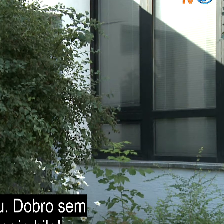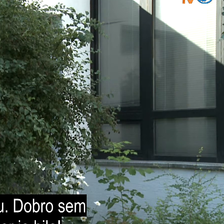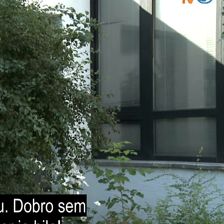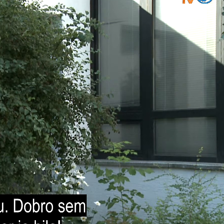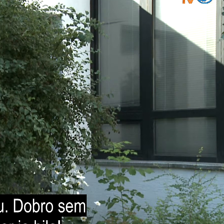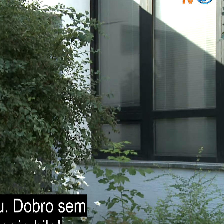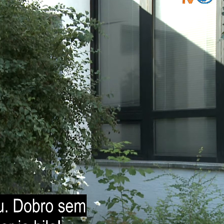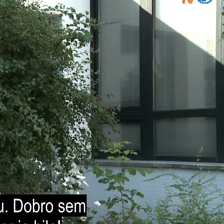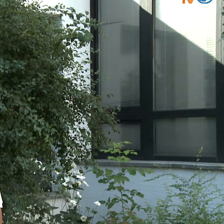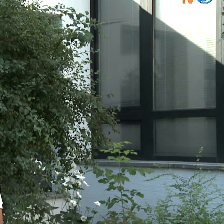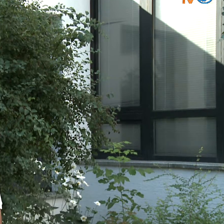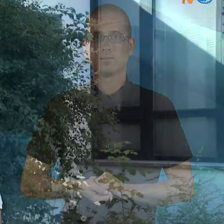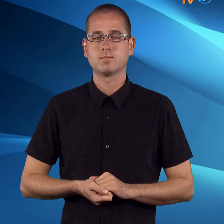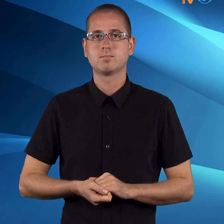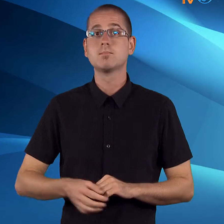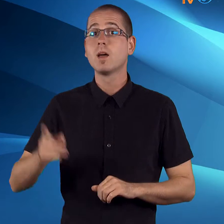In super je bilo.